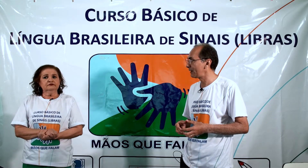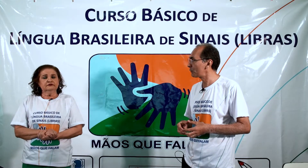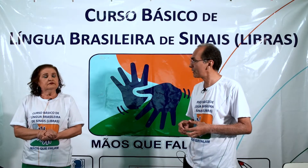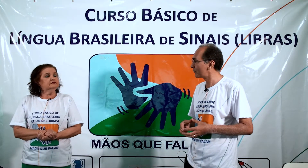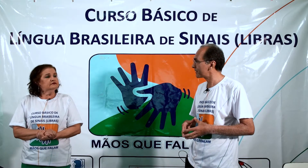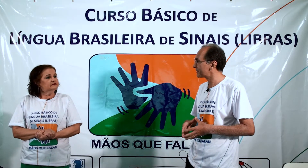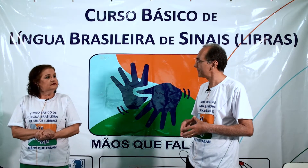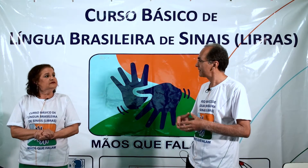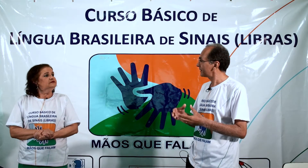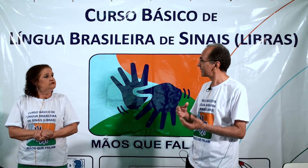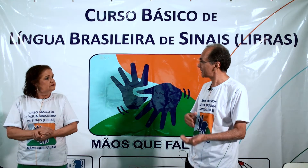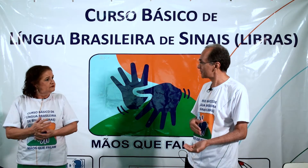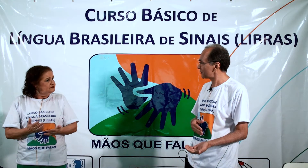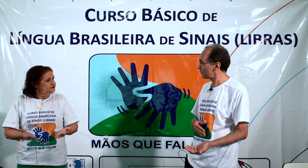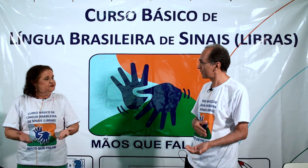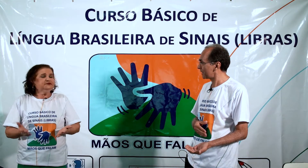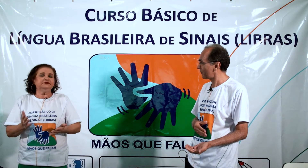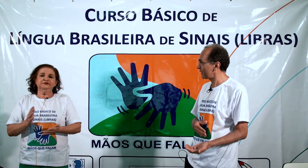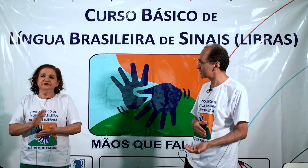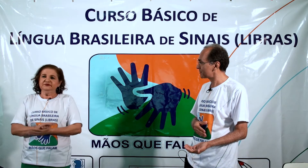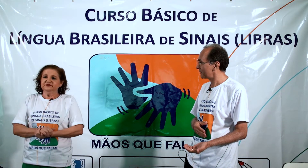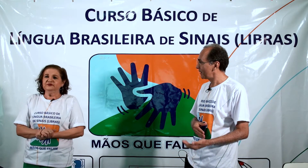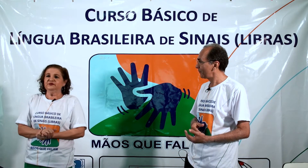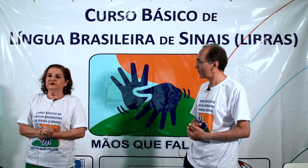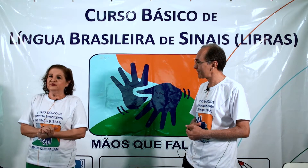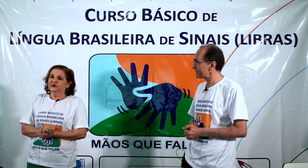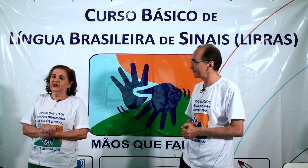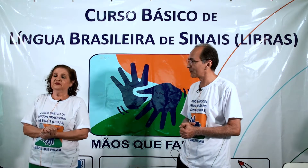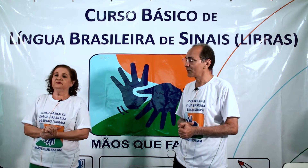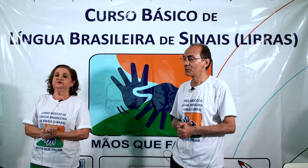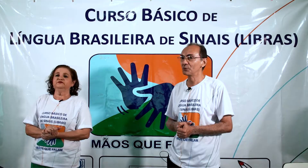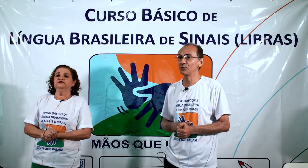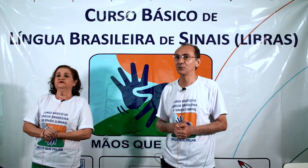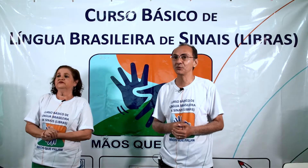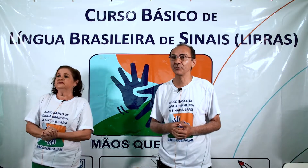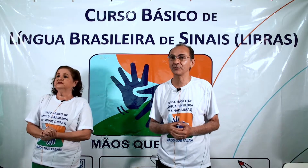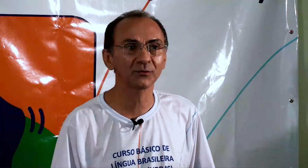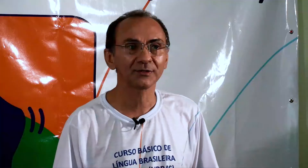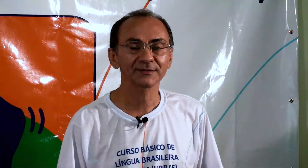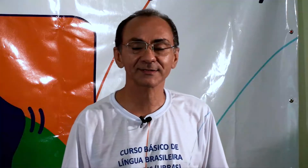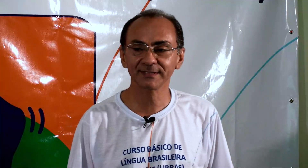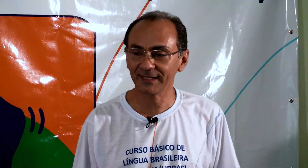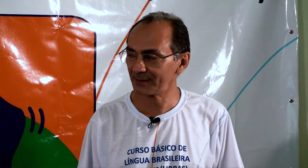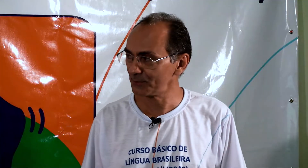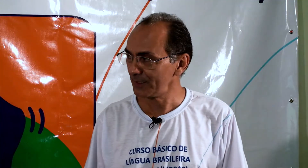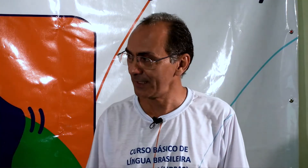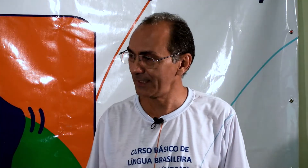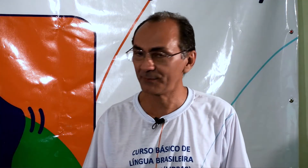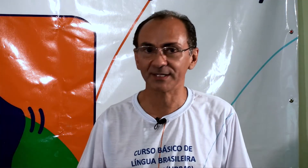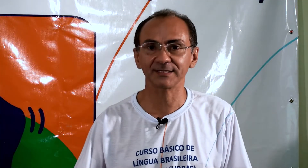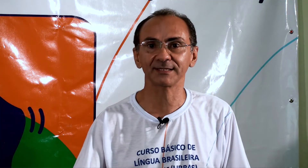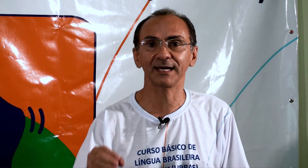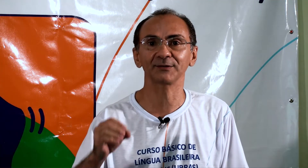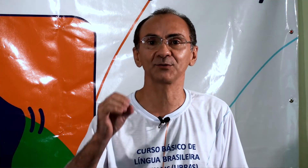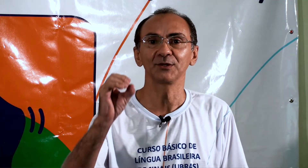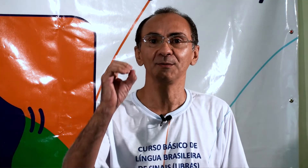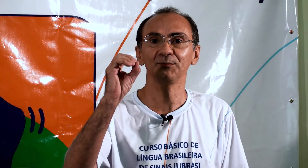alguma coisa que a gente viu anteriormente. Por exemplo, o número 0 é representado